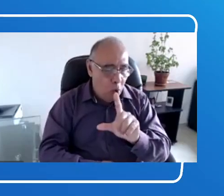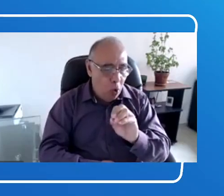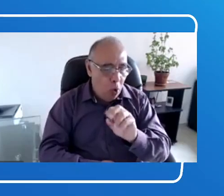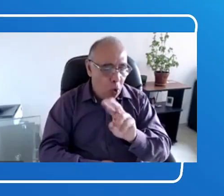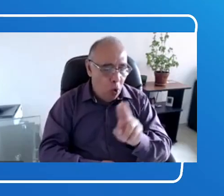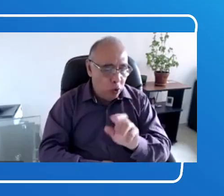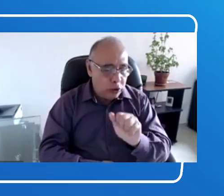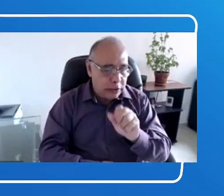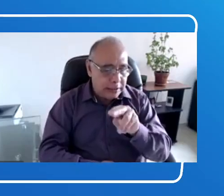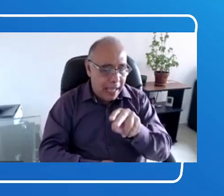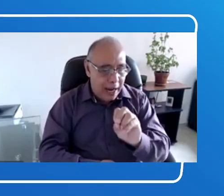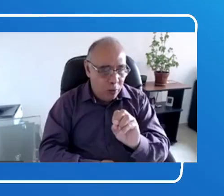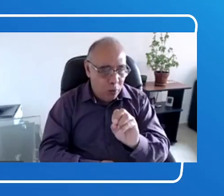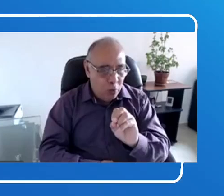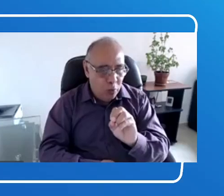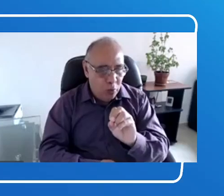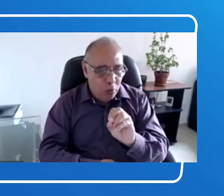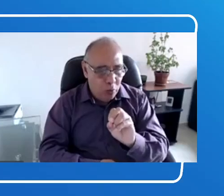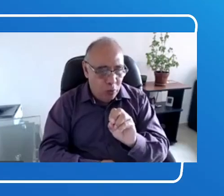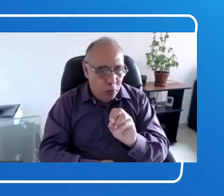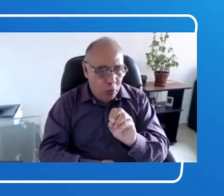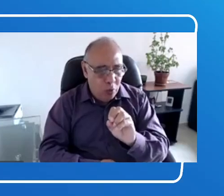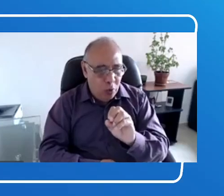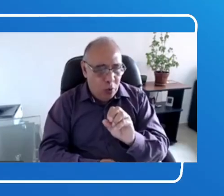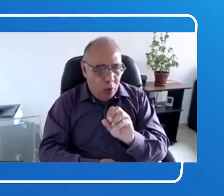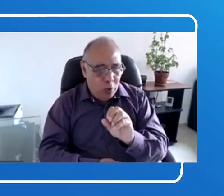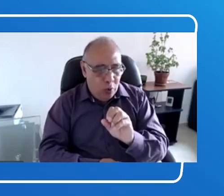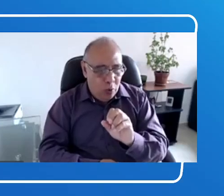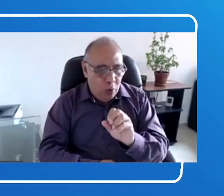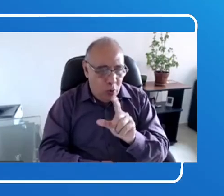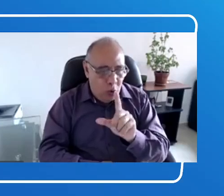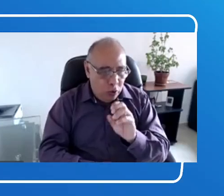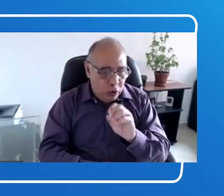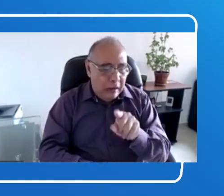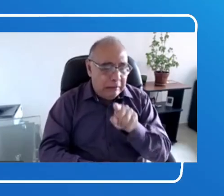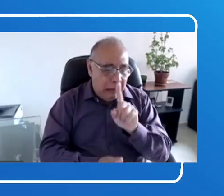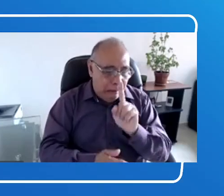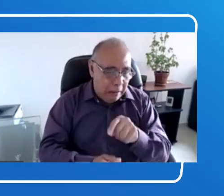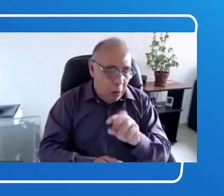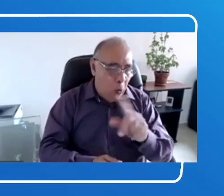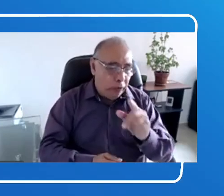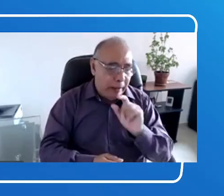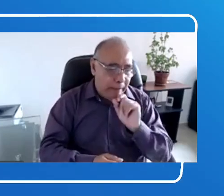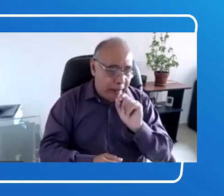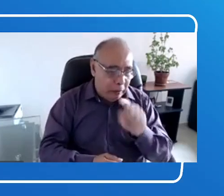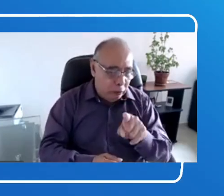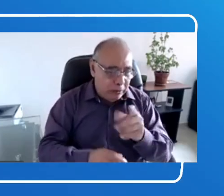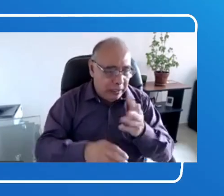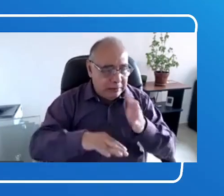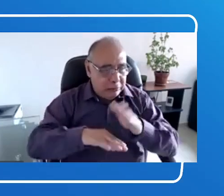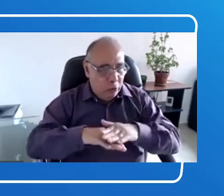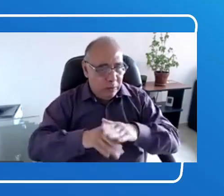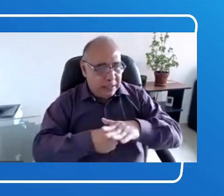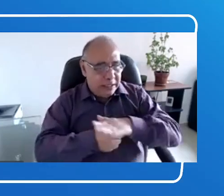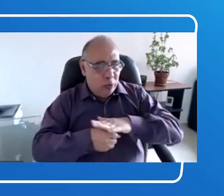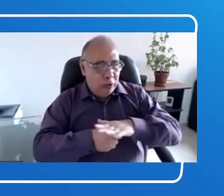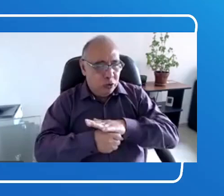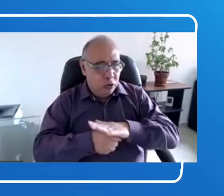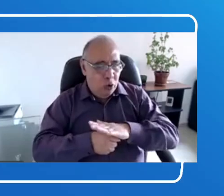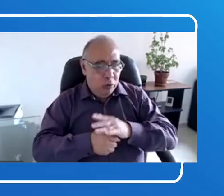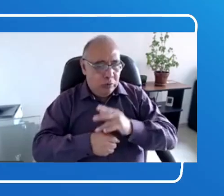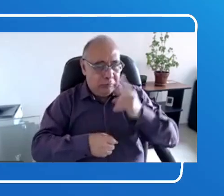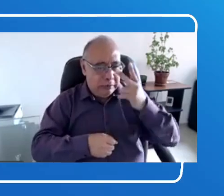José, una persona que se llama José Humberto Lozano, aquí en el live nos